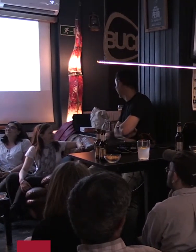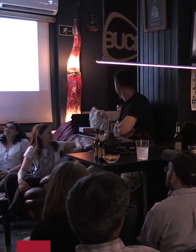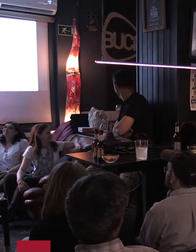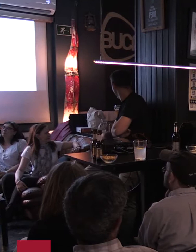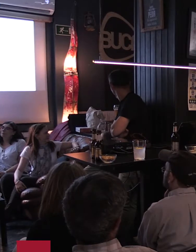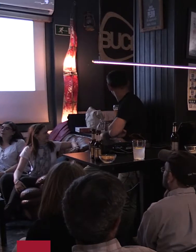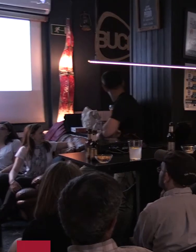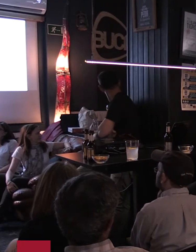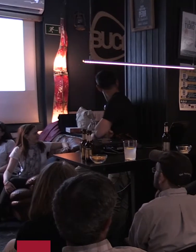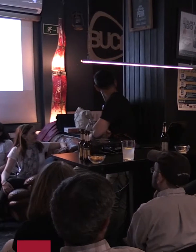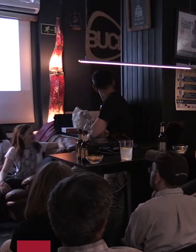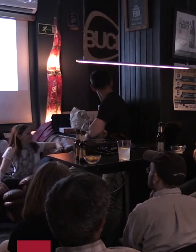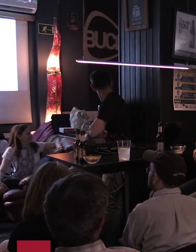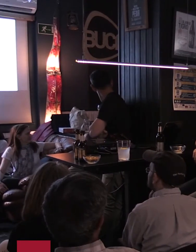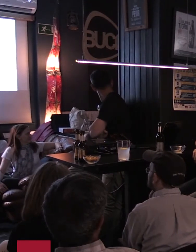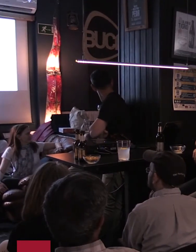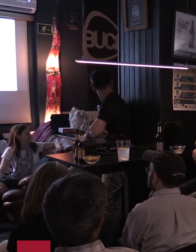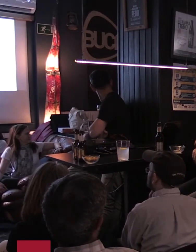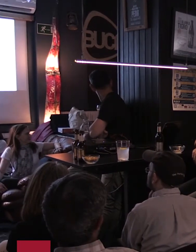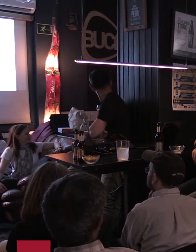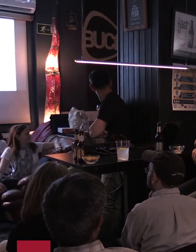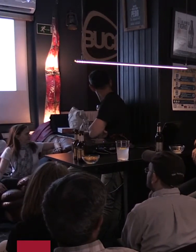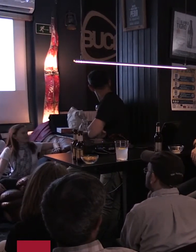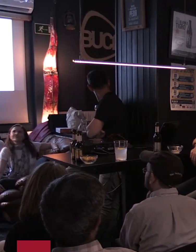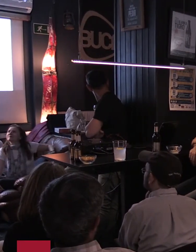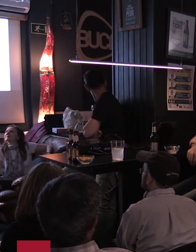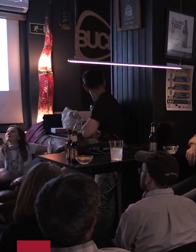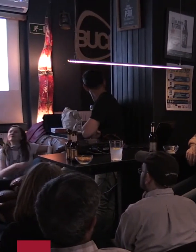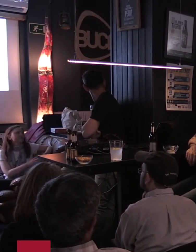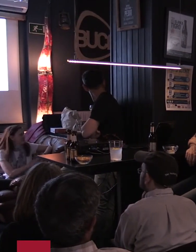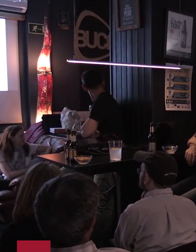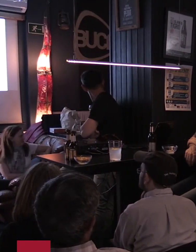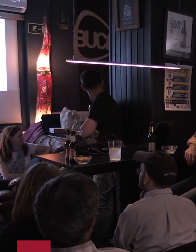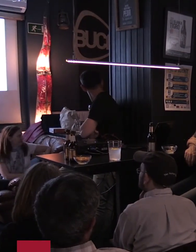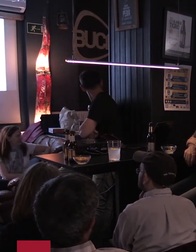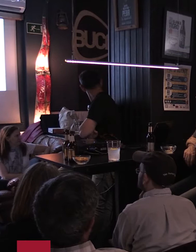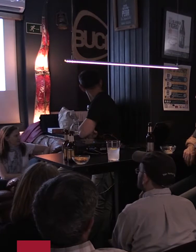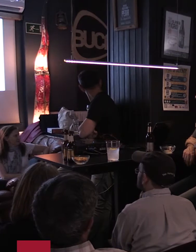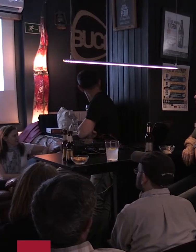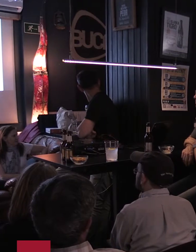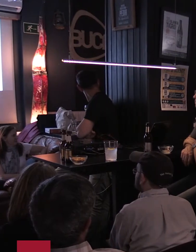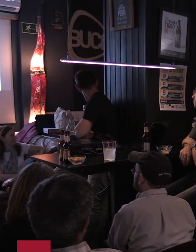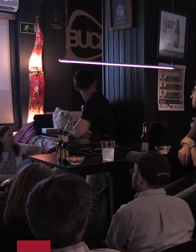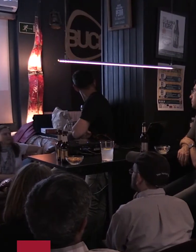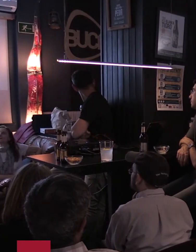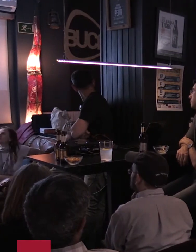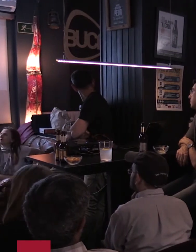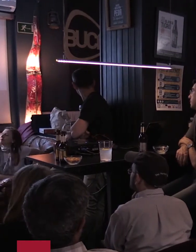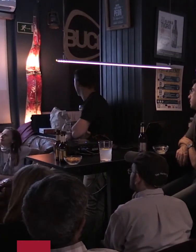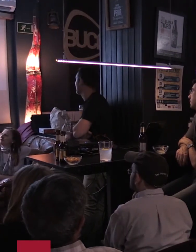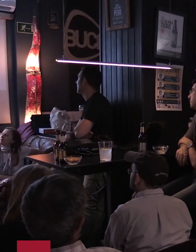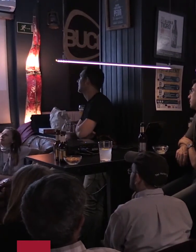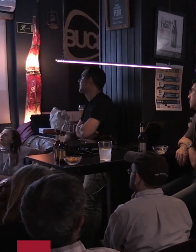tal. ¿Se ha llegado a plantear durante el proyecto, en algún momento de los principios, que fuera sin cables y que fuera algo